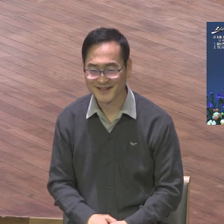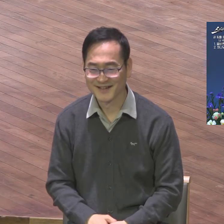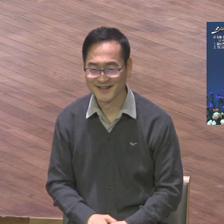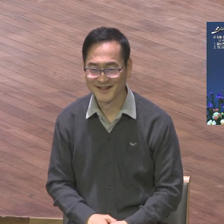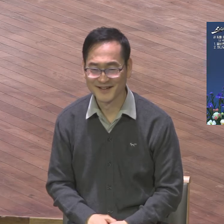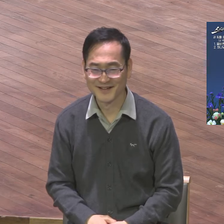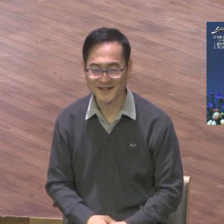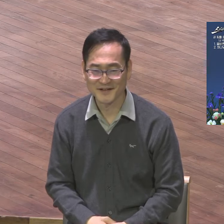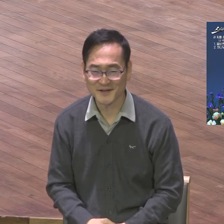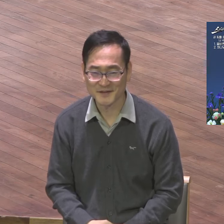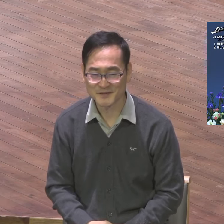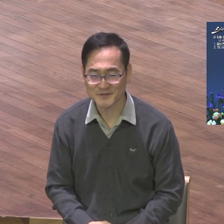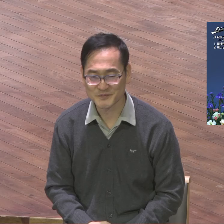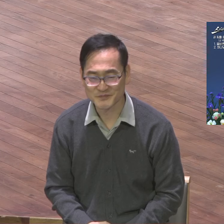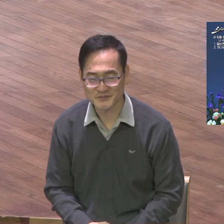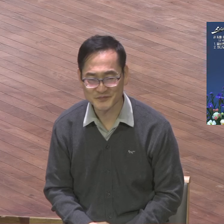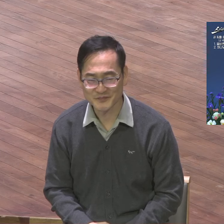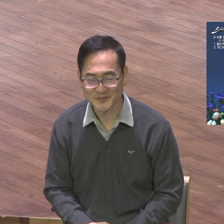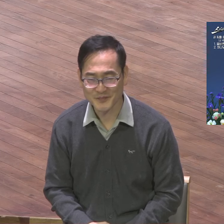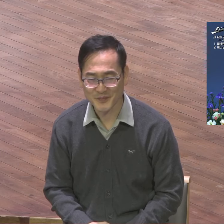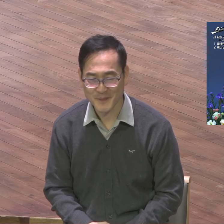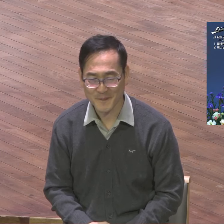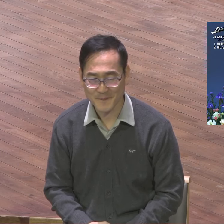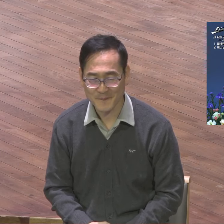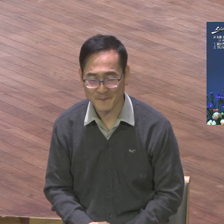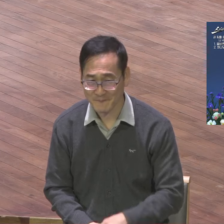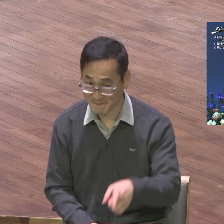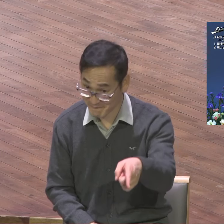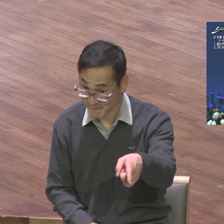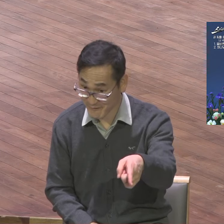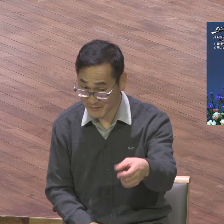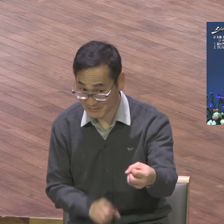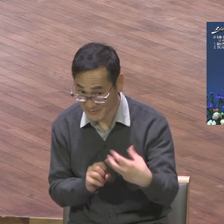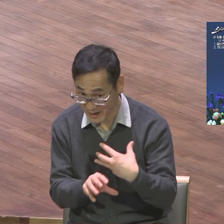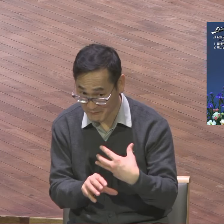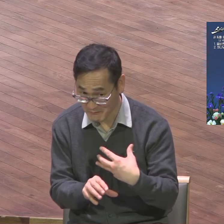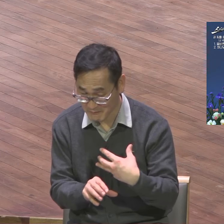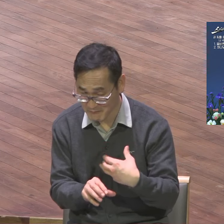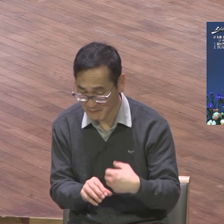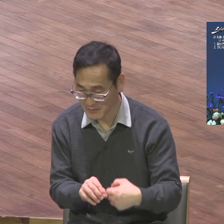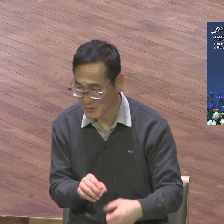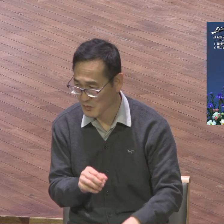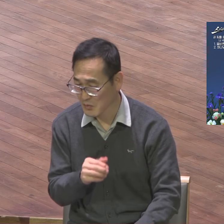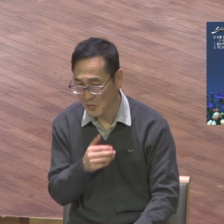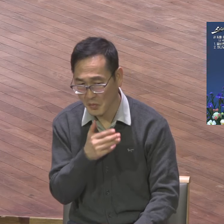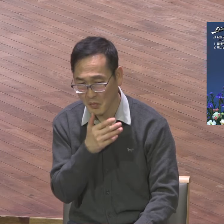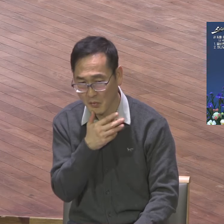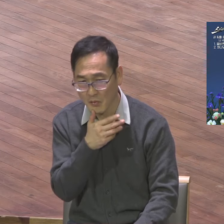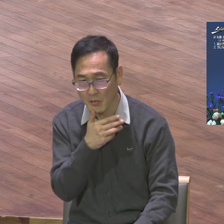아주 의미 있는 뜻이 들어있어요. 그러게 말입니다.